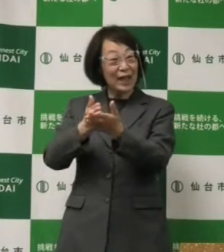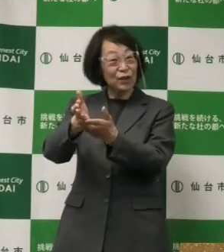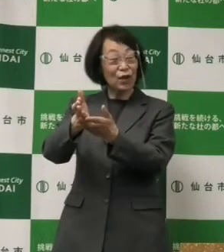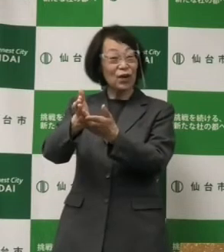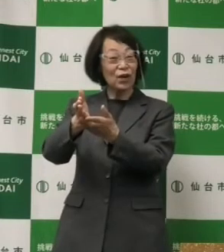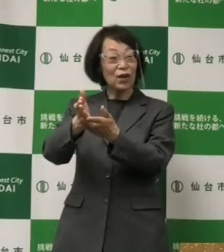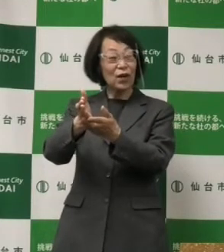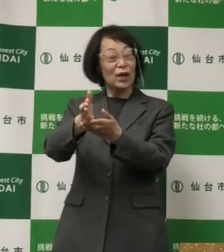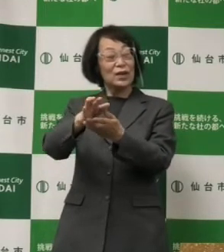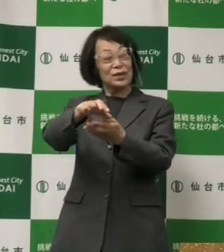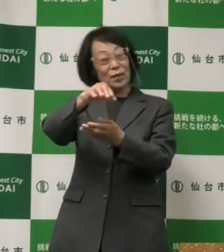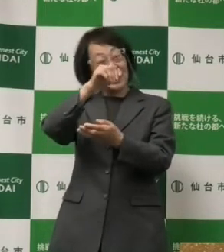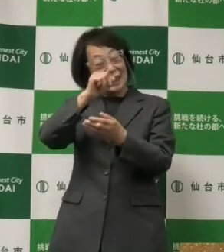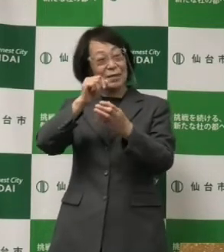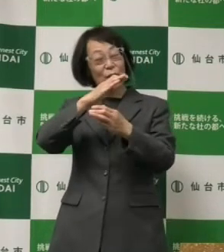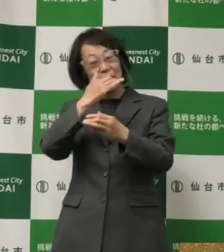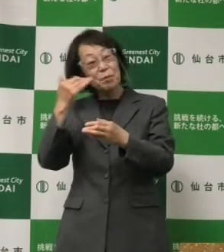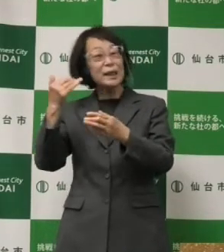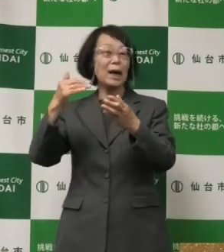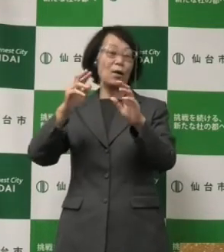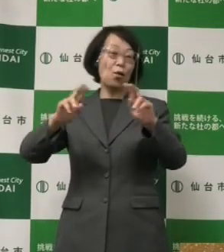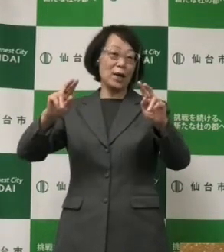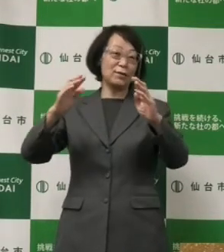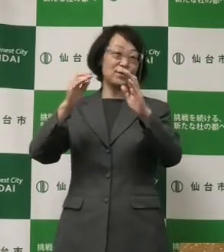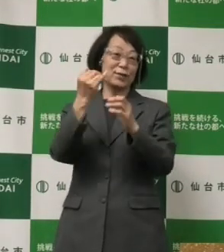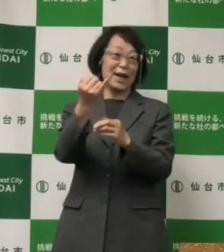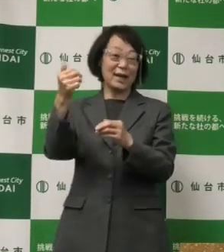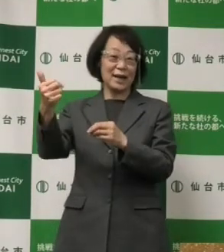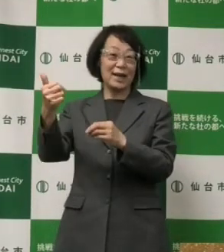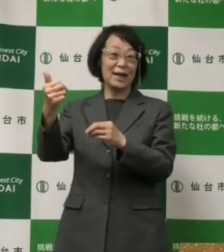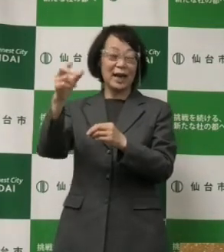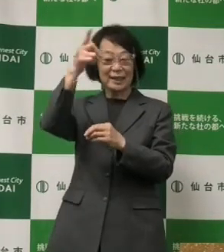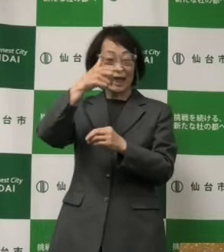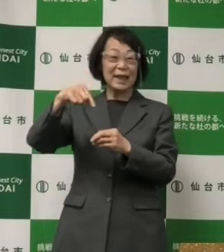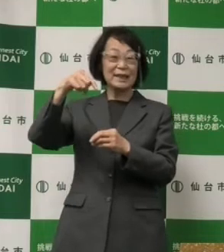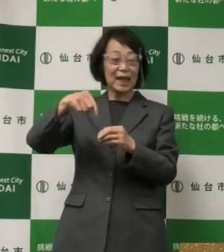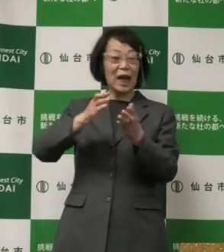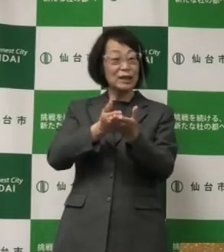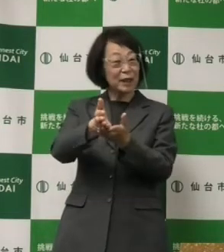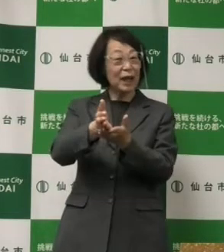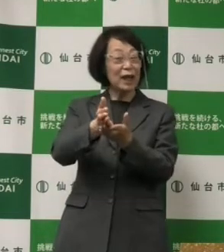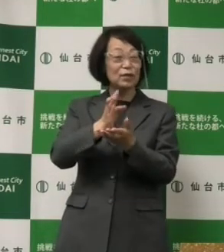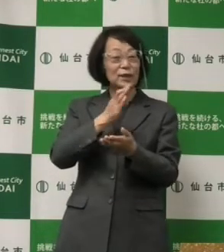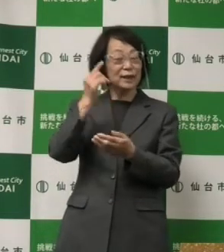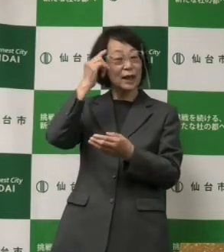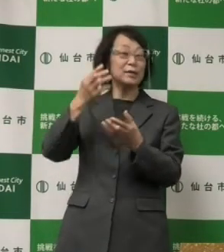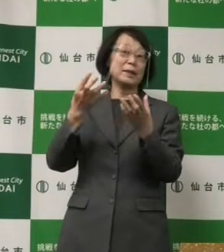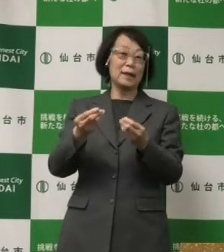才能の数々が仙台の地に結集してきたなということを実感いたしまして